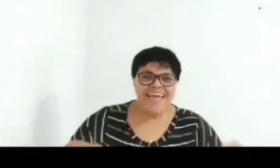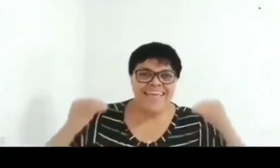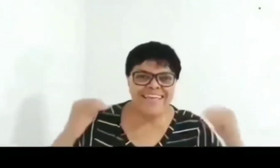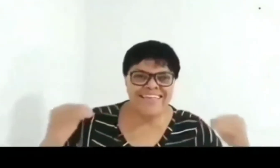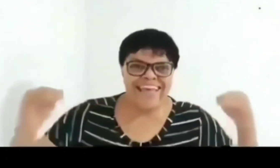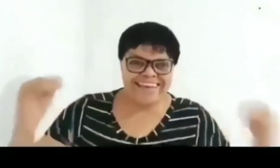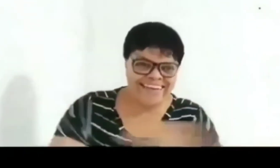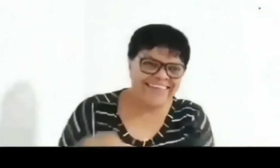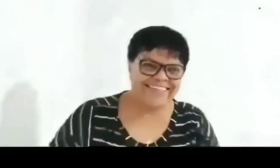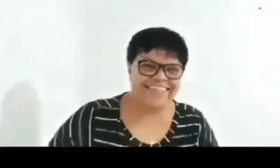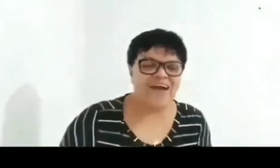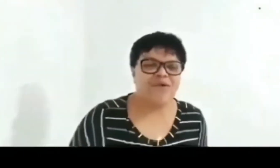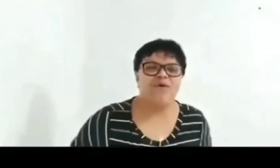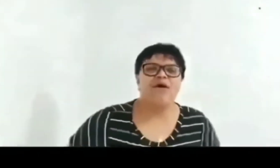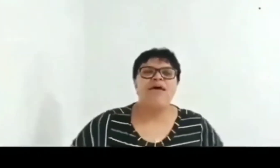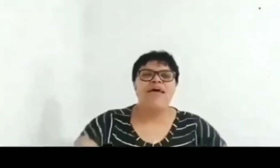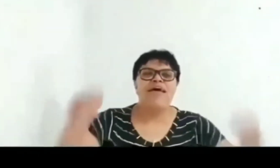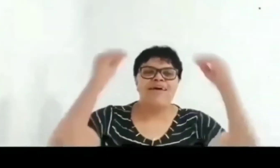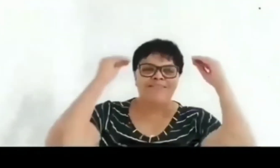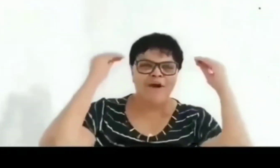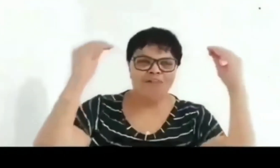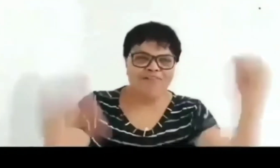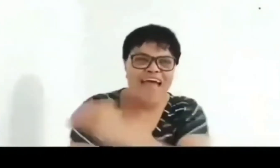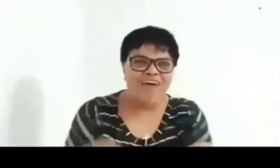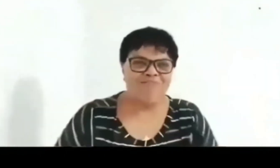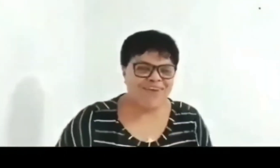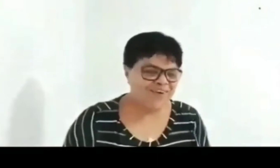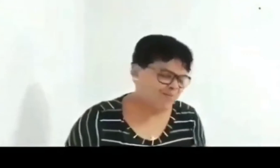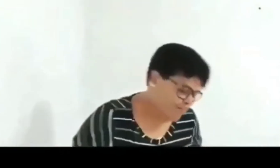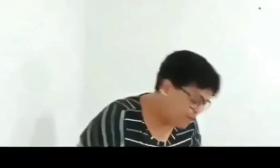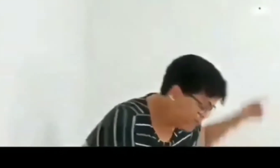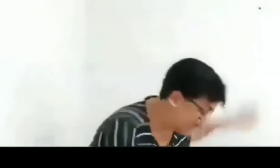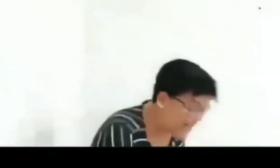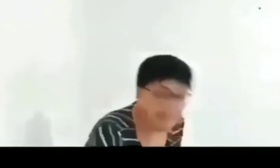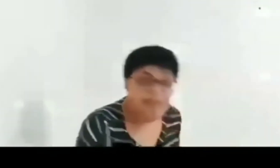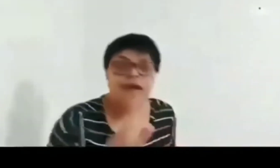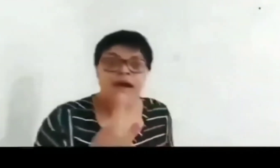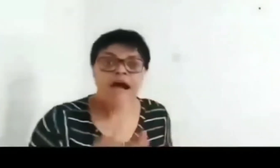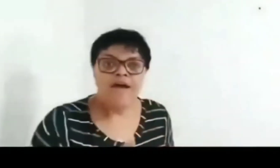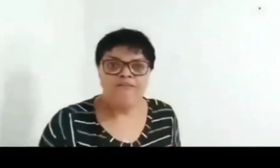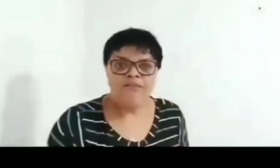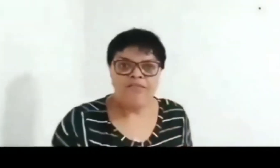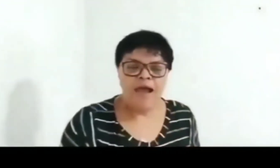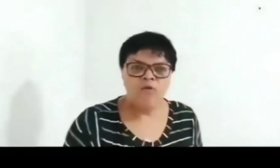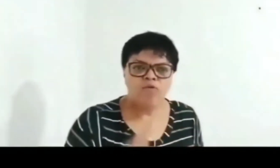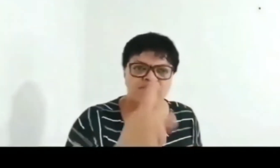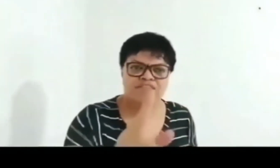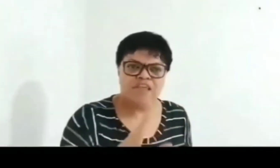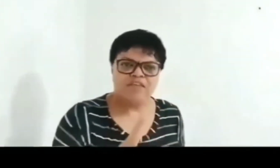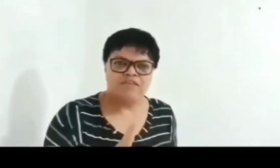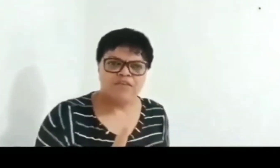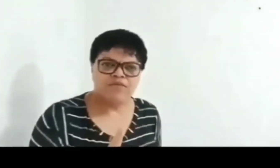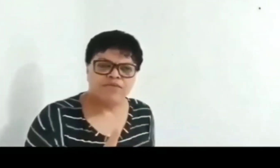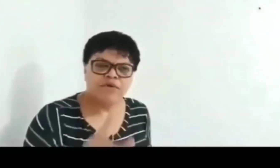é inacreditável. É notável. Pois é. Afinal, os seres